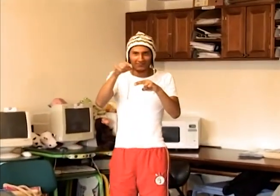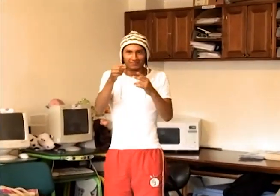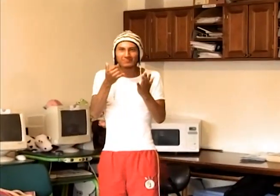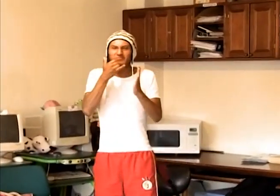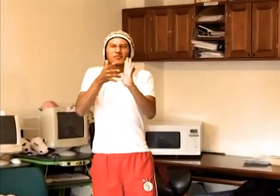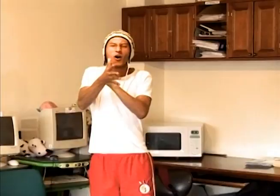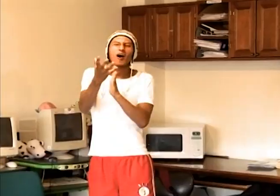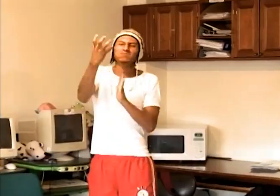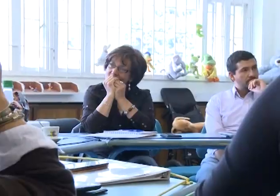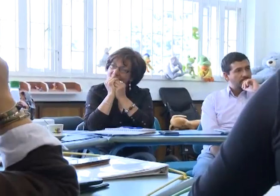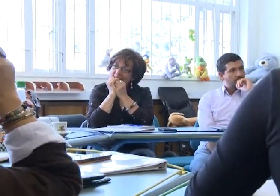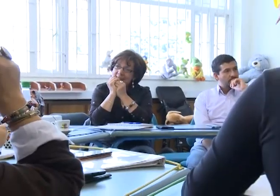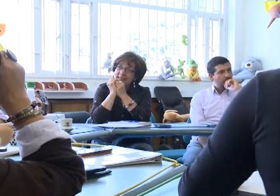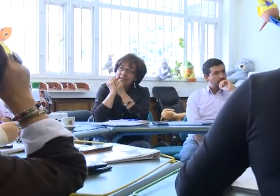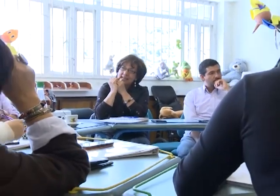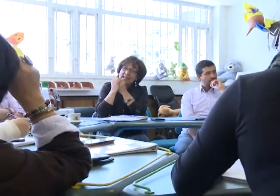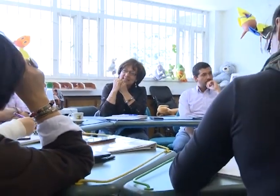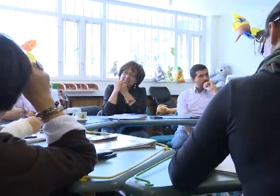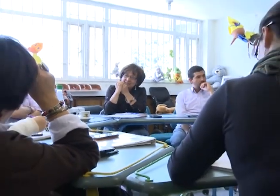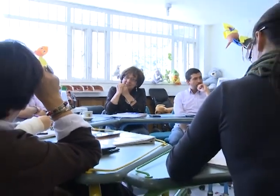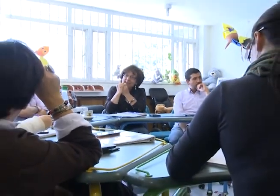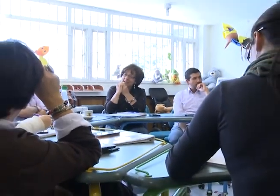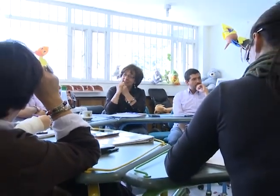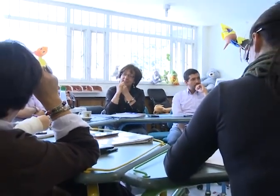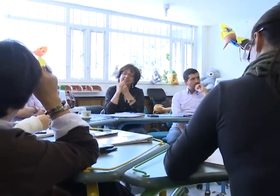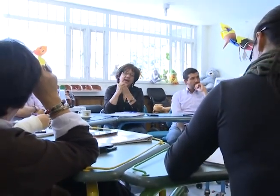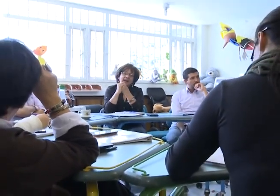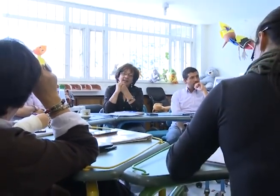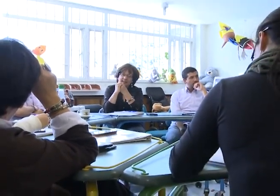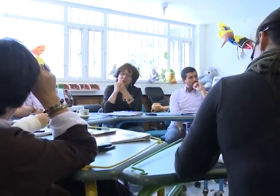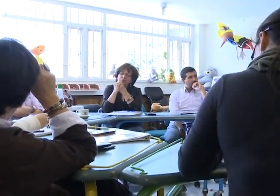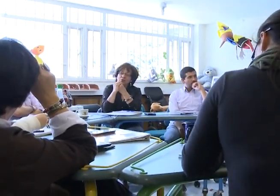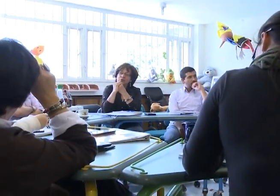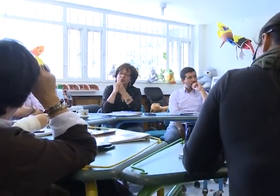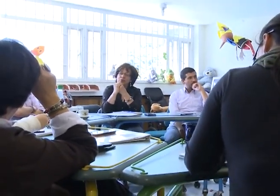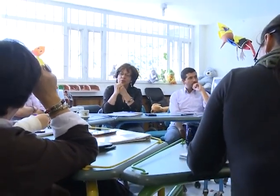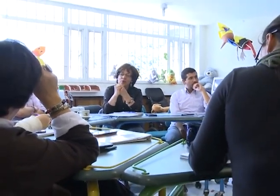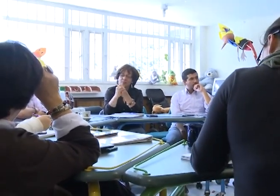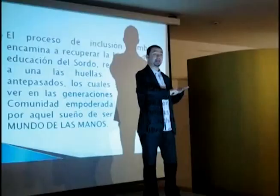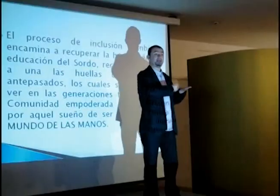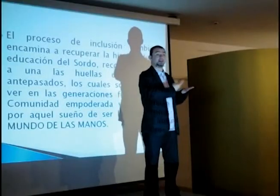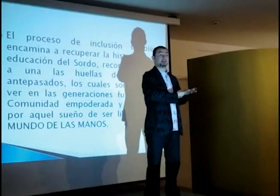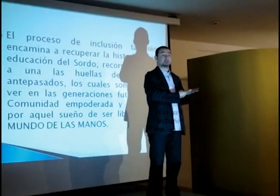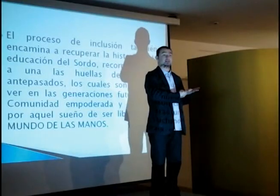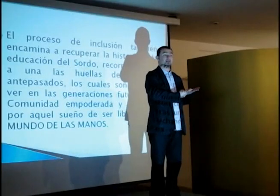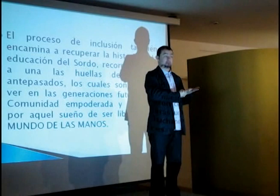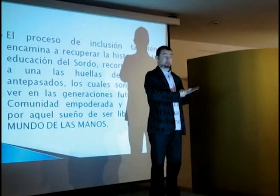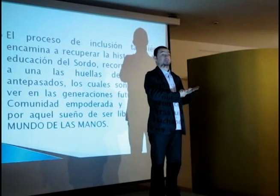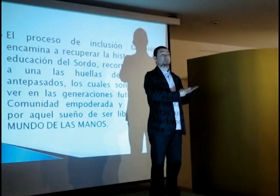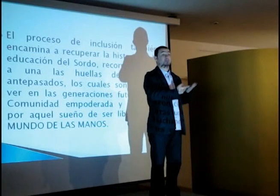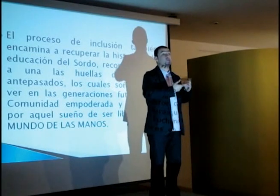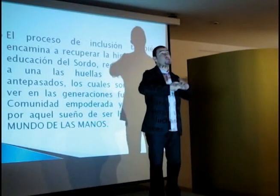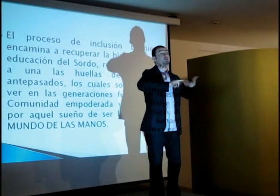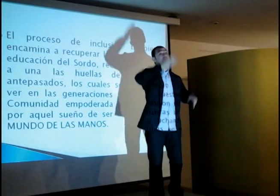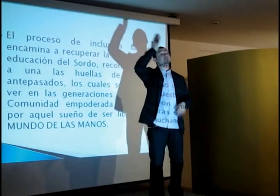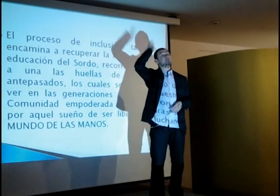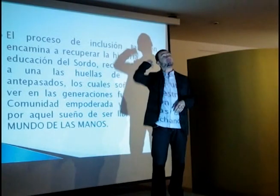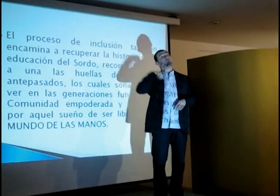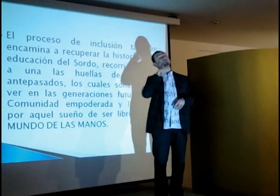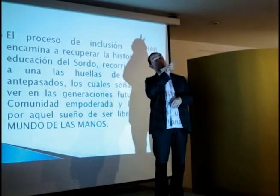nosotros como equipo teníamos 3 años de estar trabajando el tema de cómo formar un maestro para la comunidad